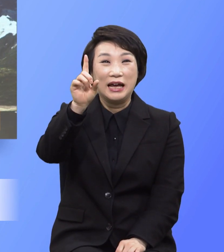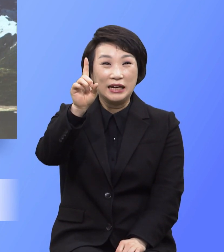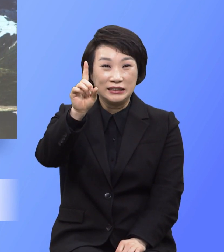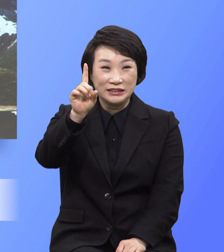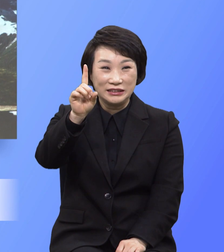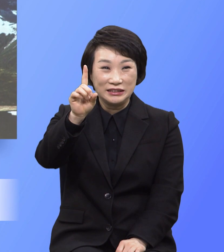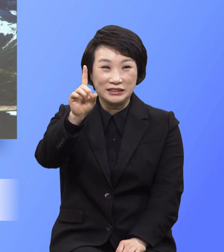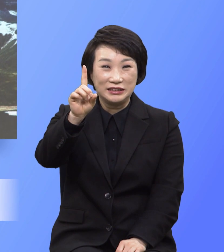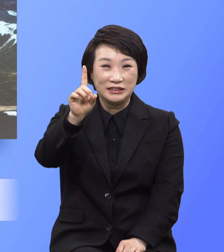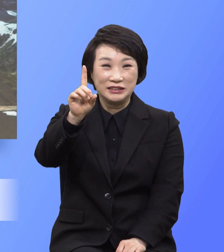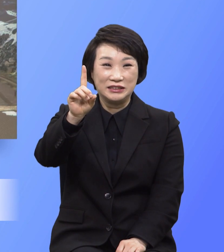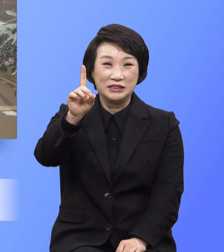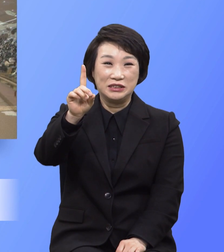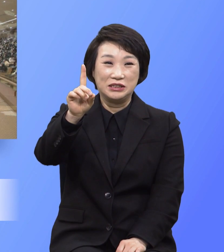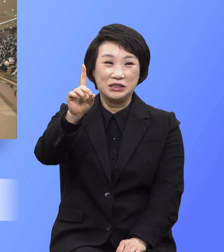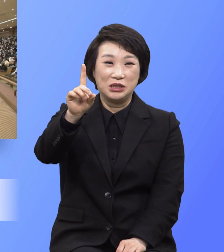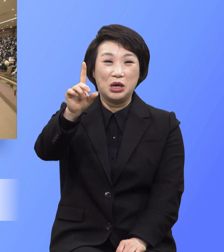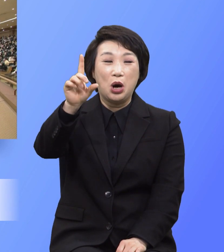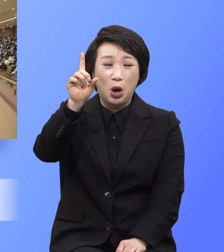밖에는